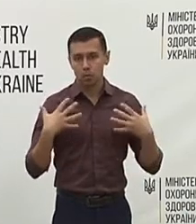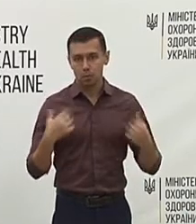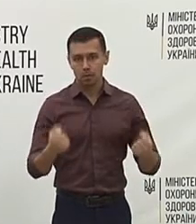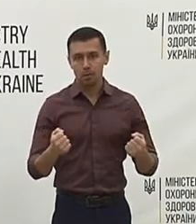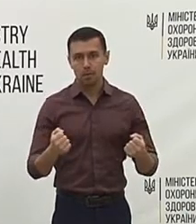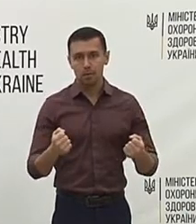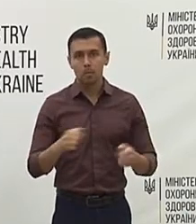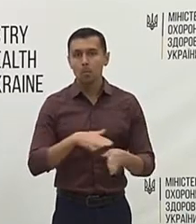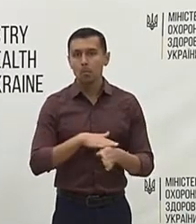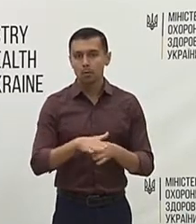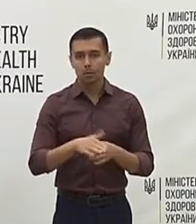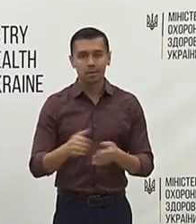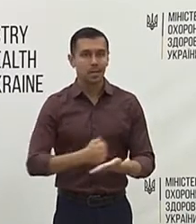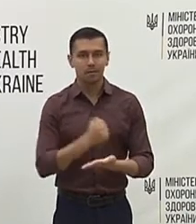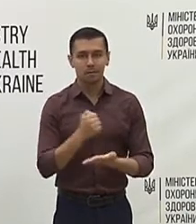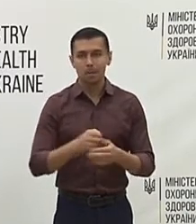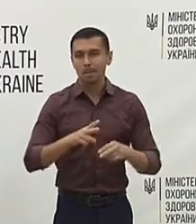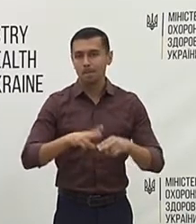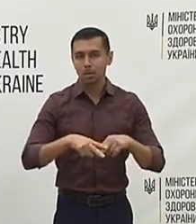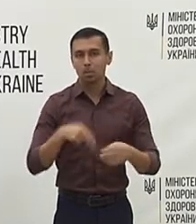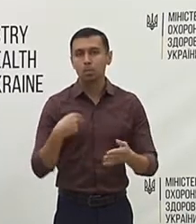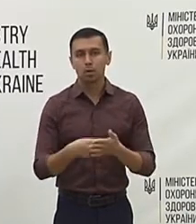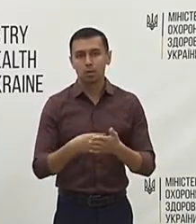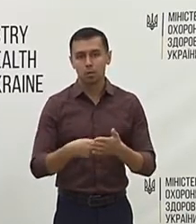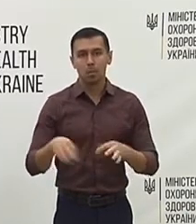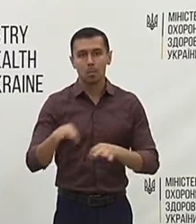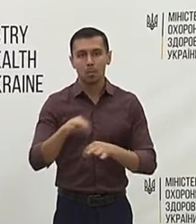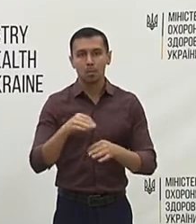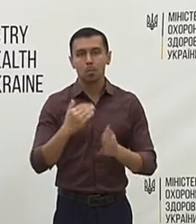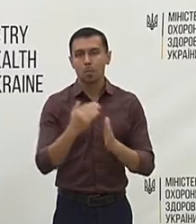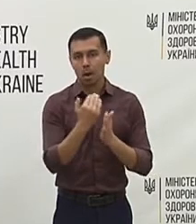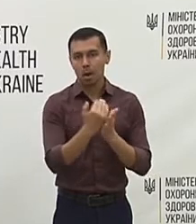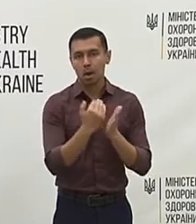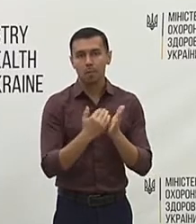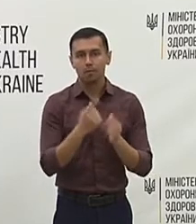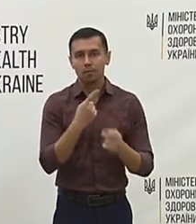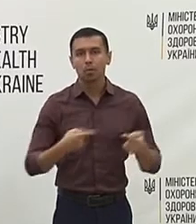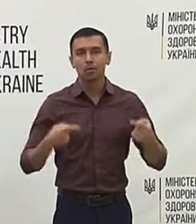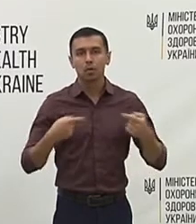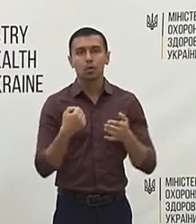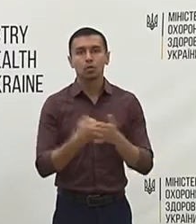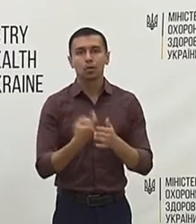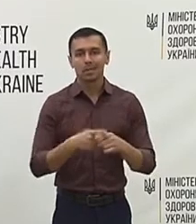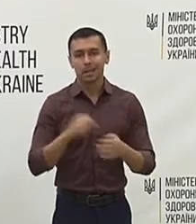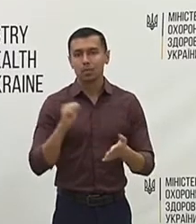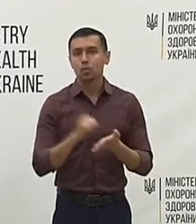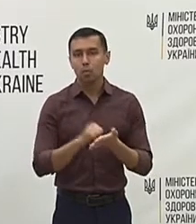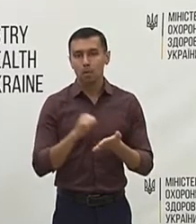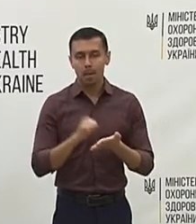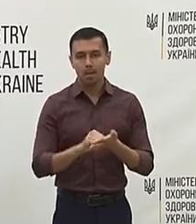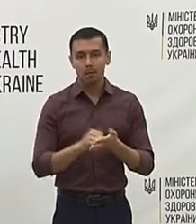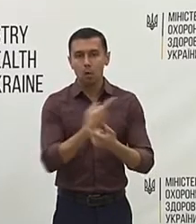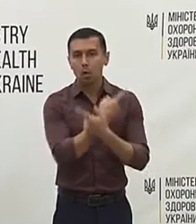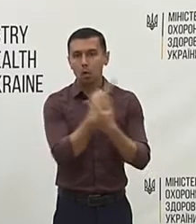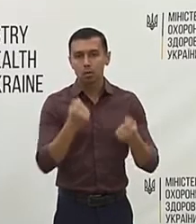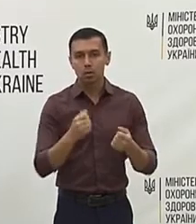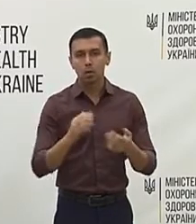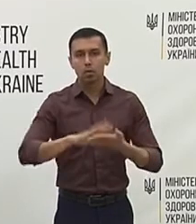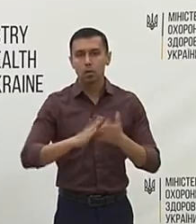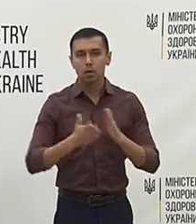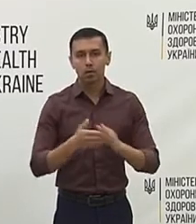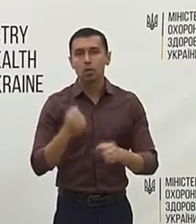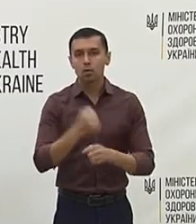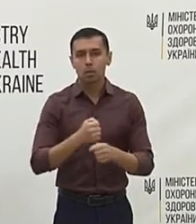здоров'я повністю затверджено паспорт бюджетної програми. Відповідно до цих документів оголошено договір